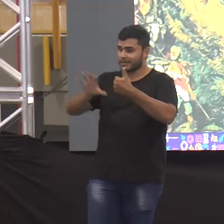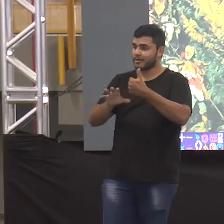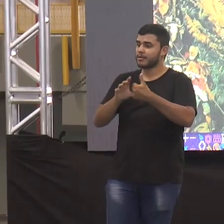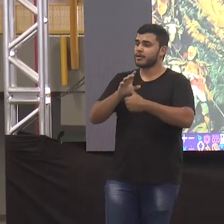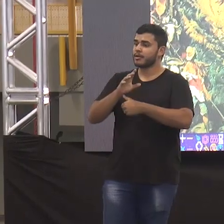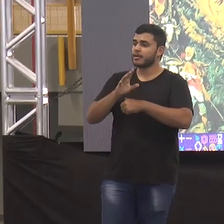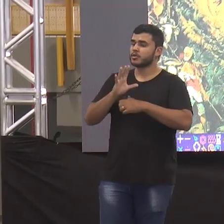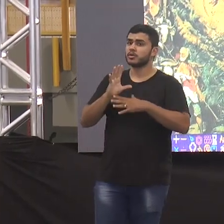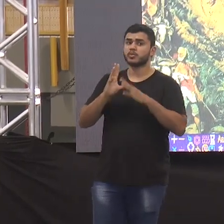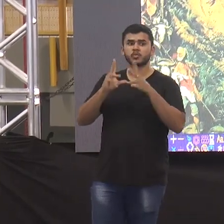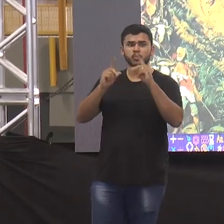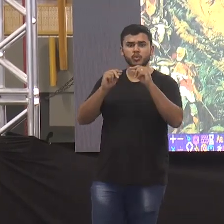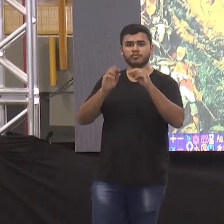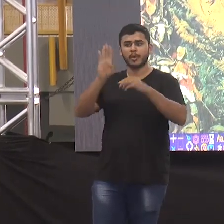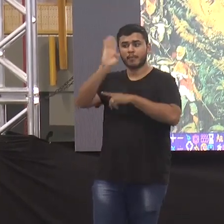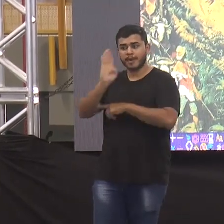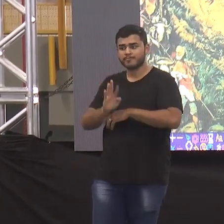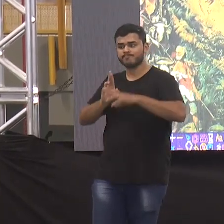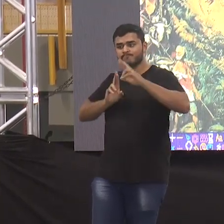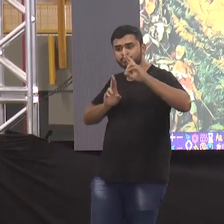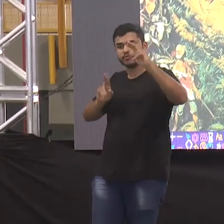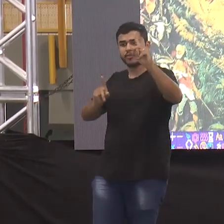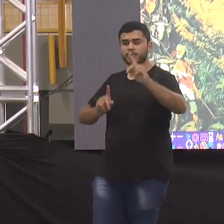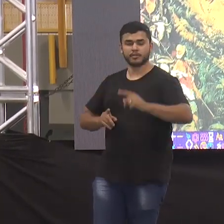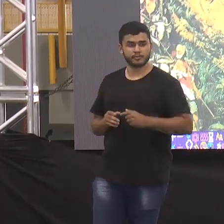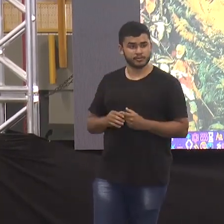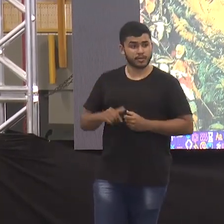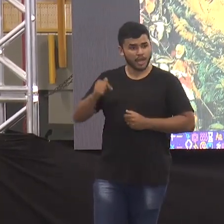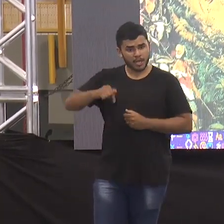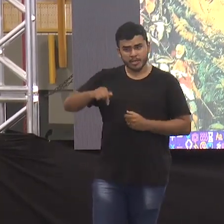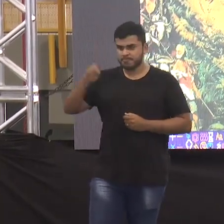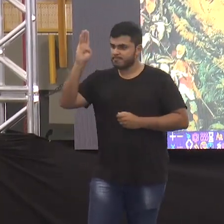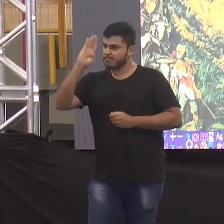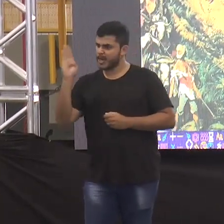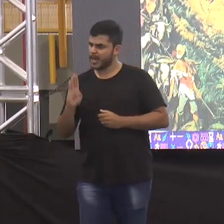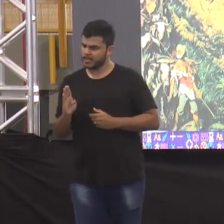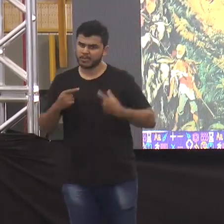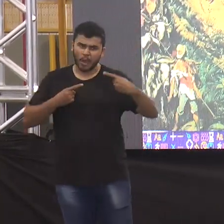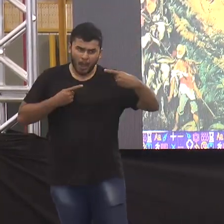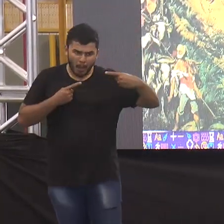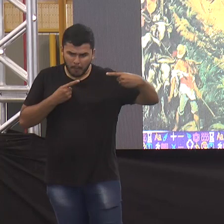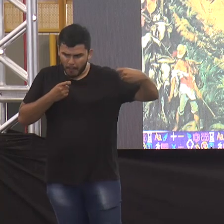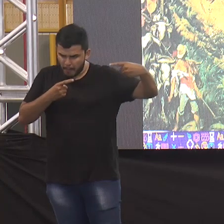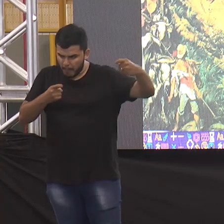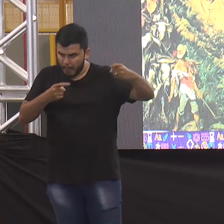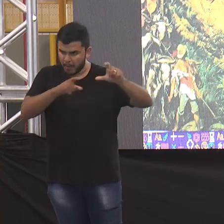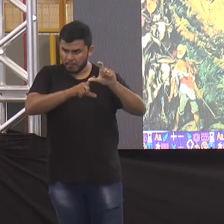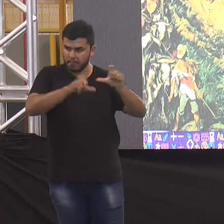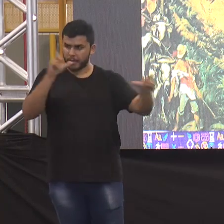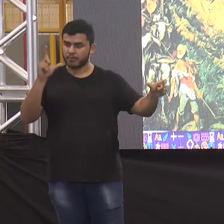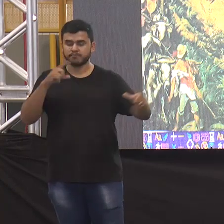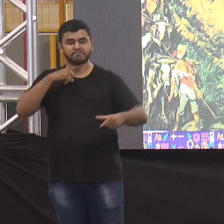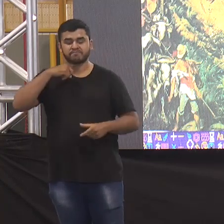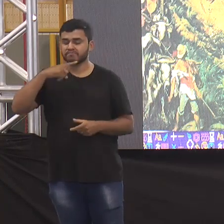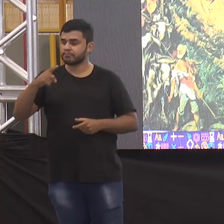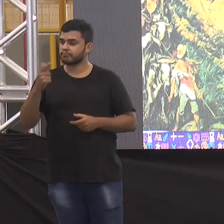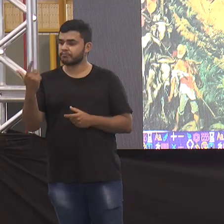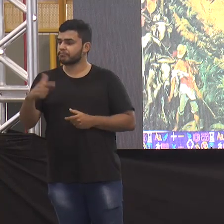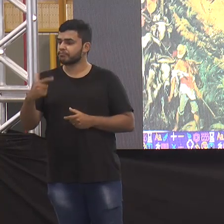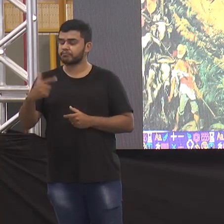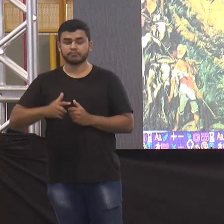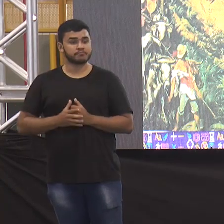Normalmente, a gente vê lutas pela independência, guerras pela independência. No Brasil houve